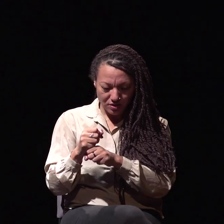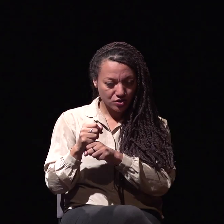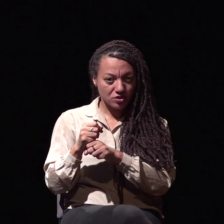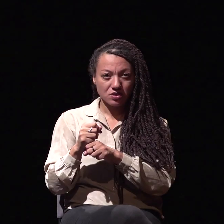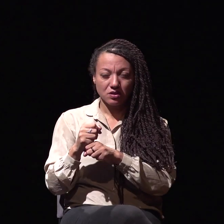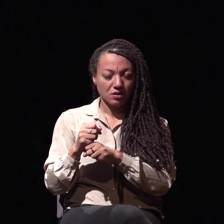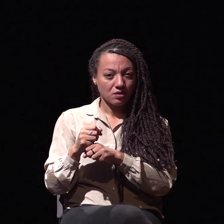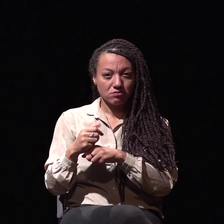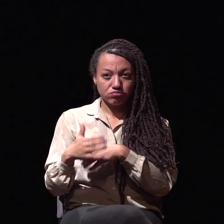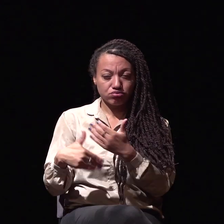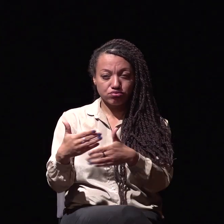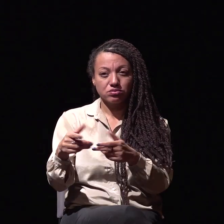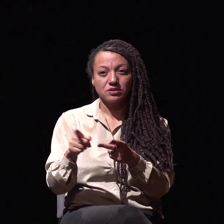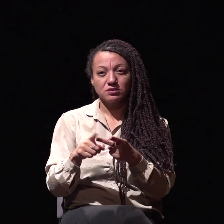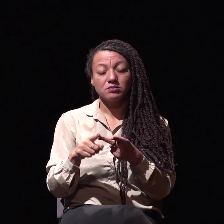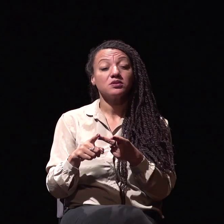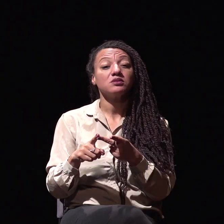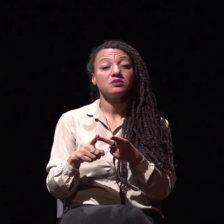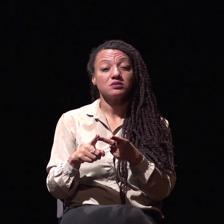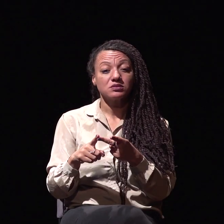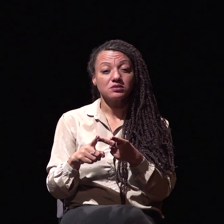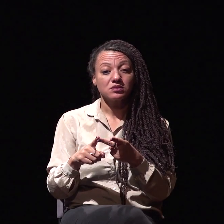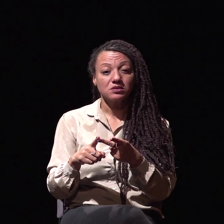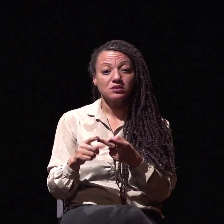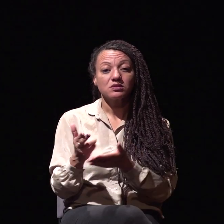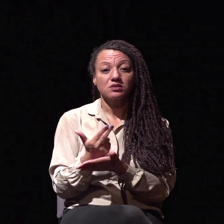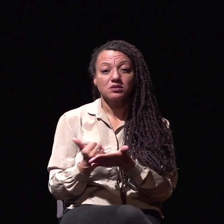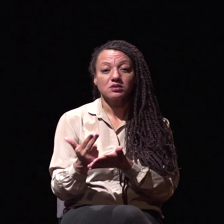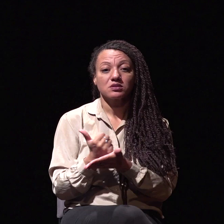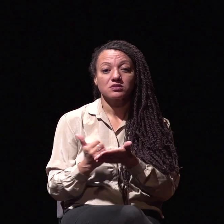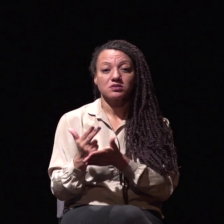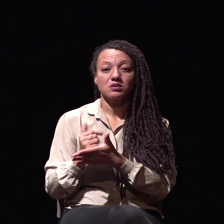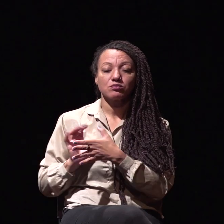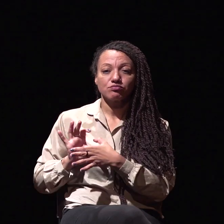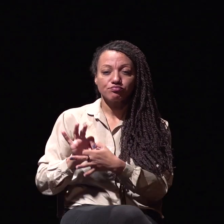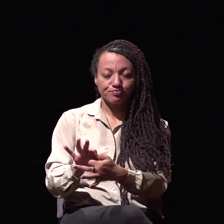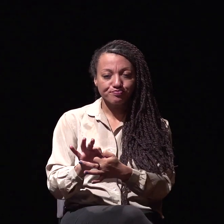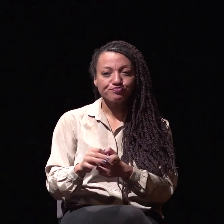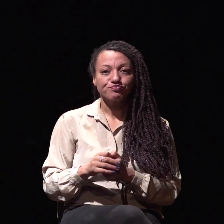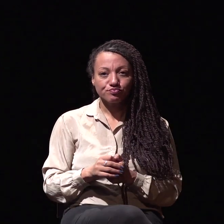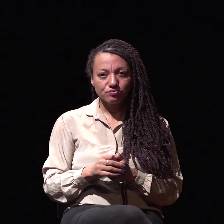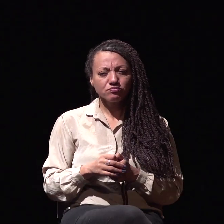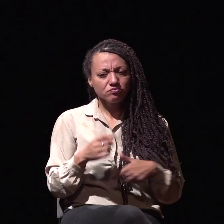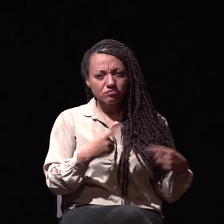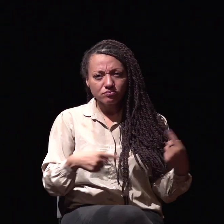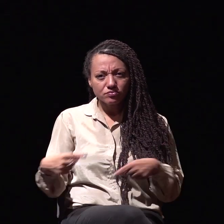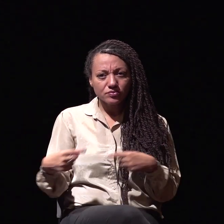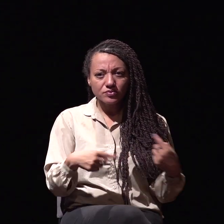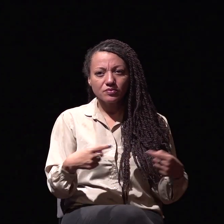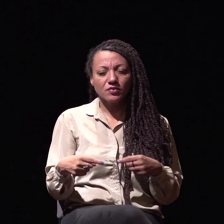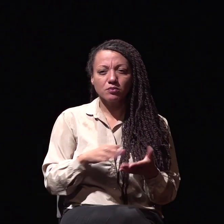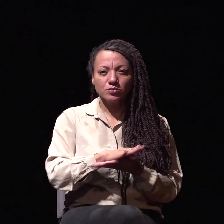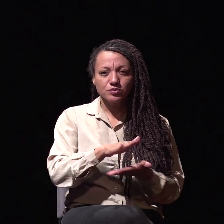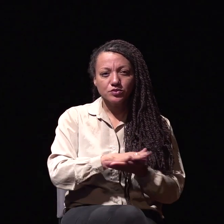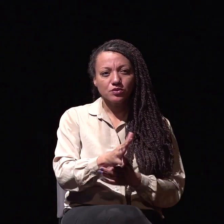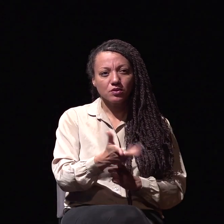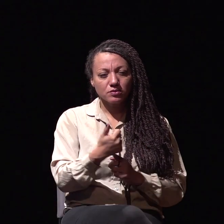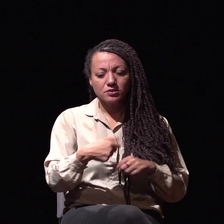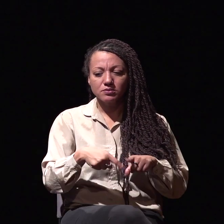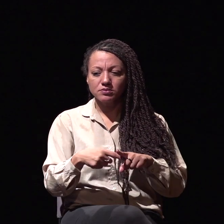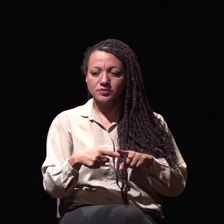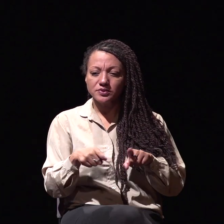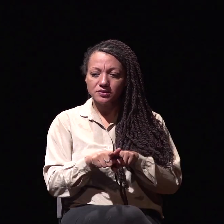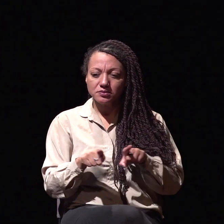do desenho que acompanhou por toda a vida. As revistas de arquitetura foram palco deste debate, não somente publicando obras, mas